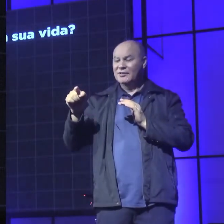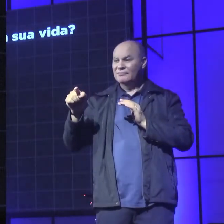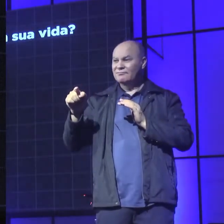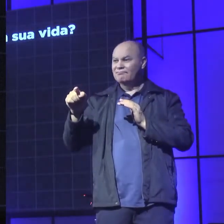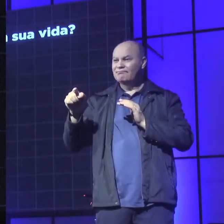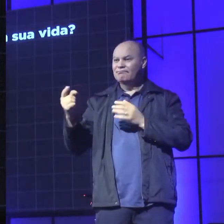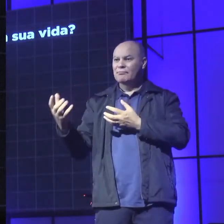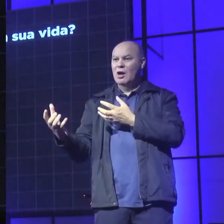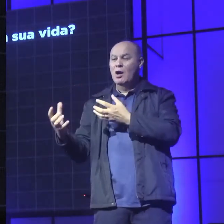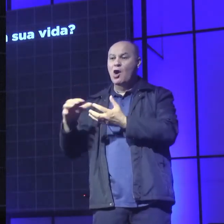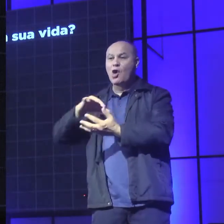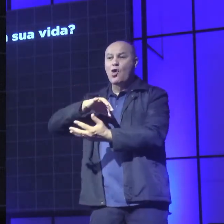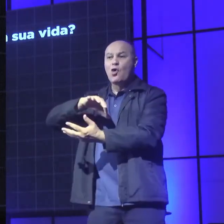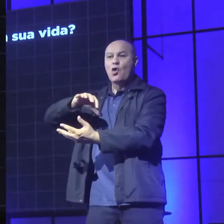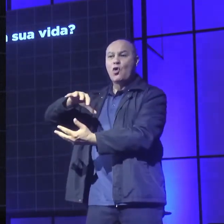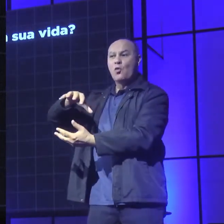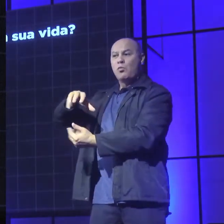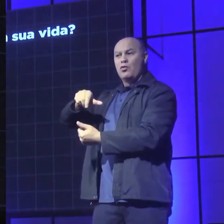Não, gente,